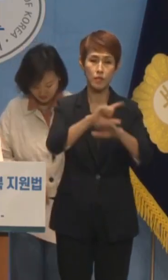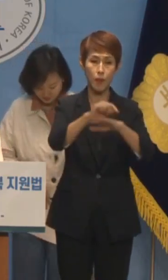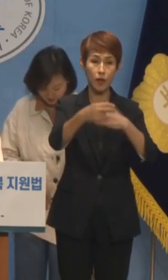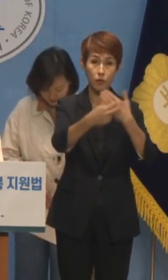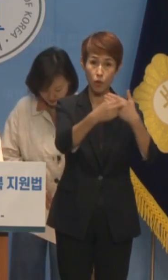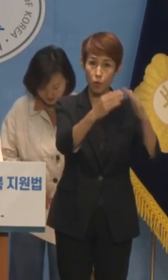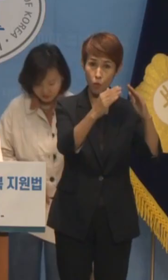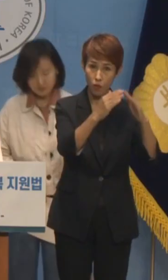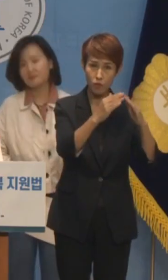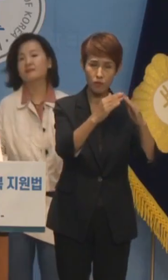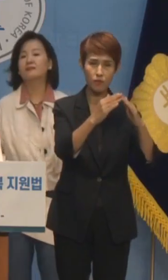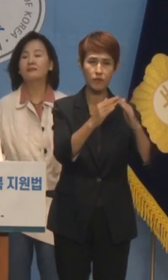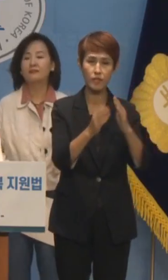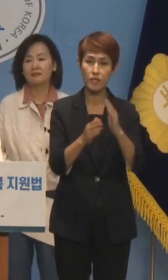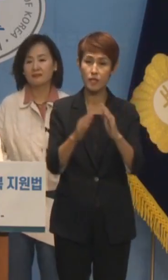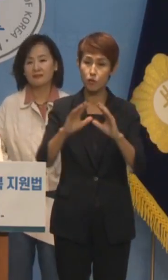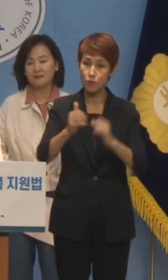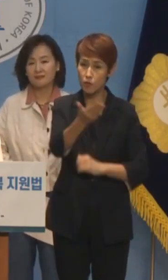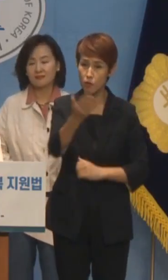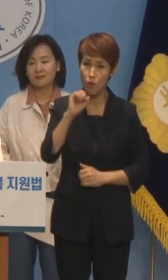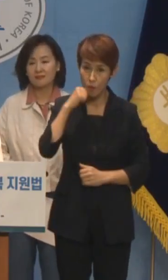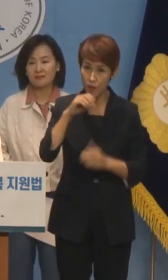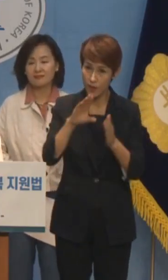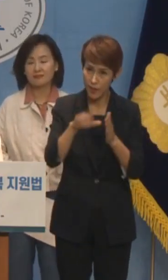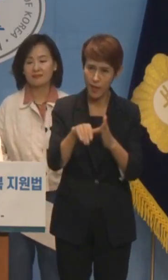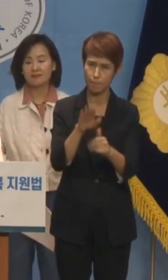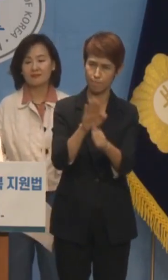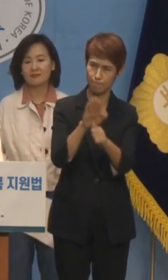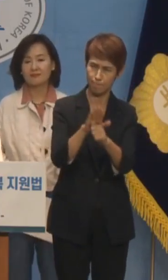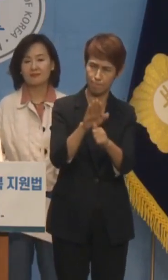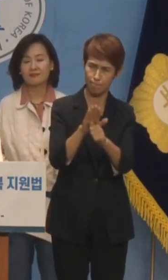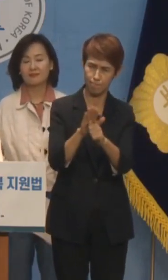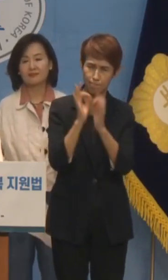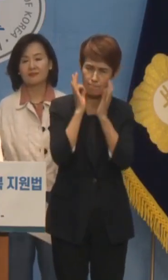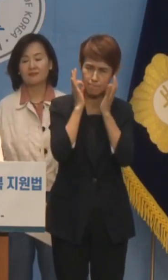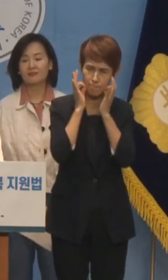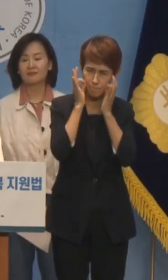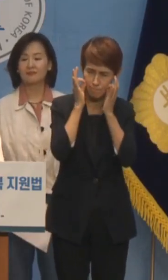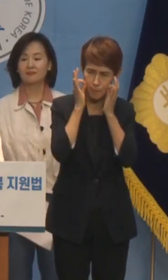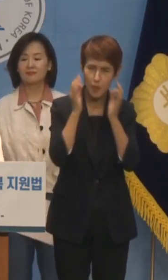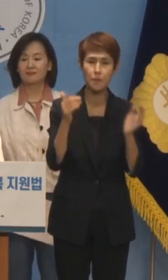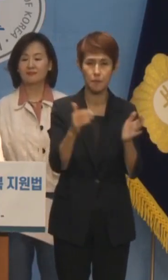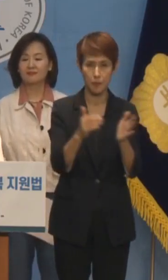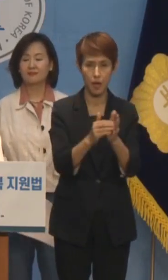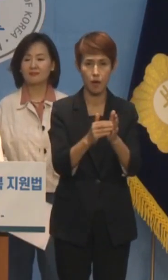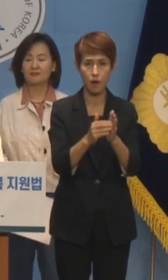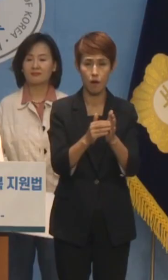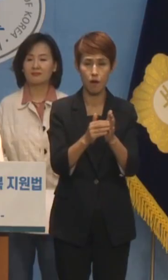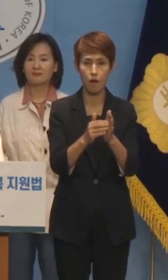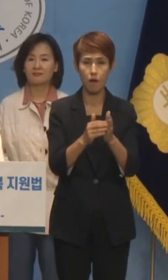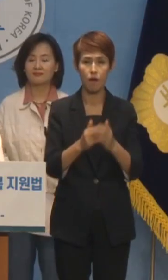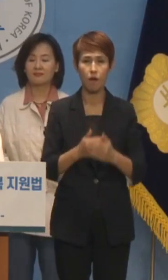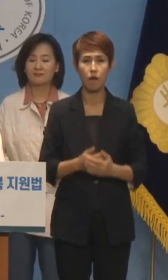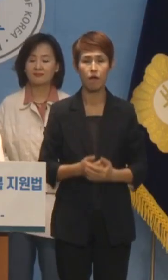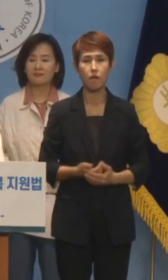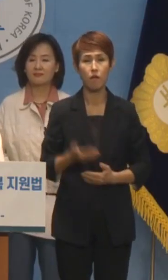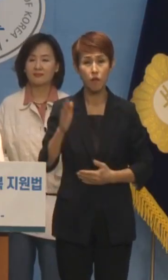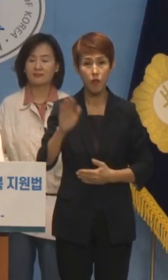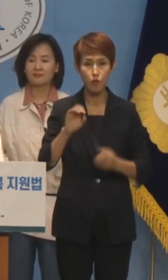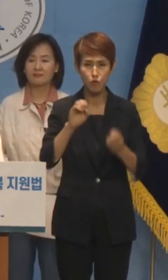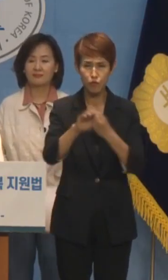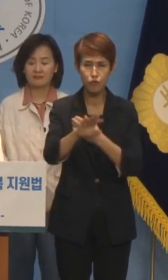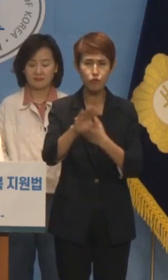시민이 어려울 때마다 항상 최후의 보류 역할을 해왔습니다. 그러나 그때뿐입니다.